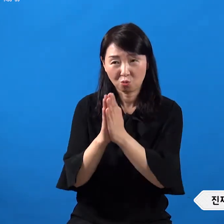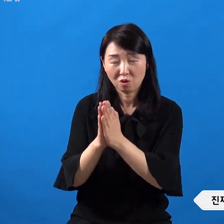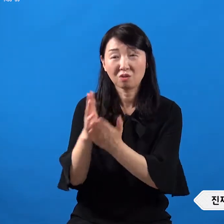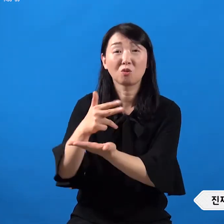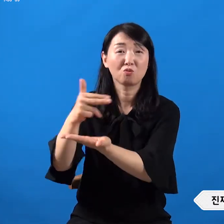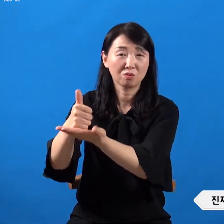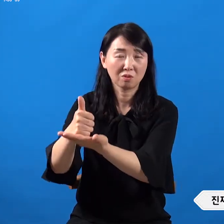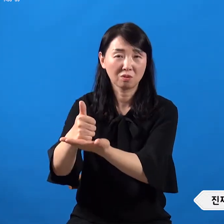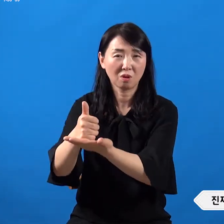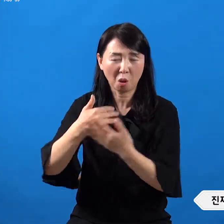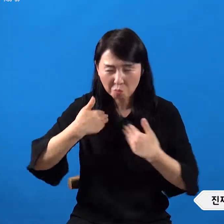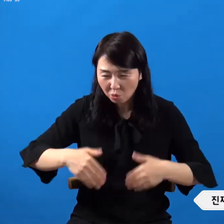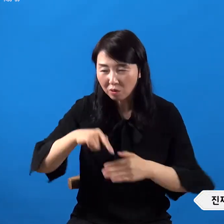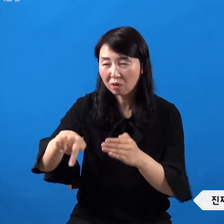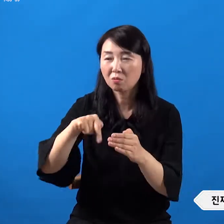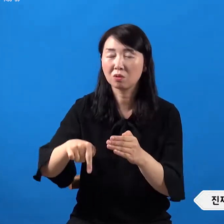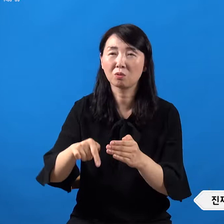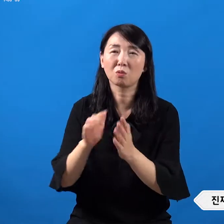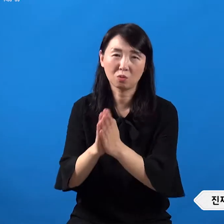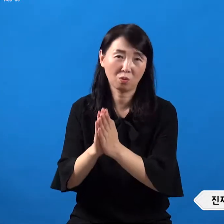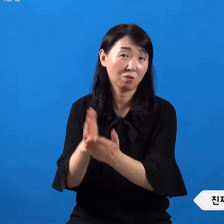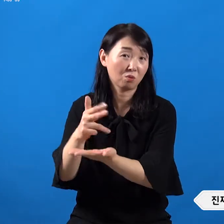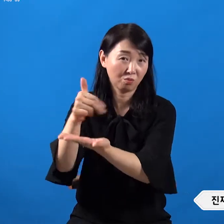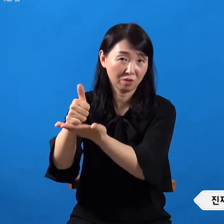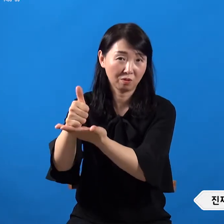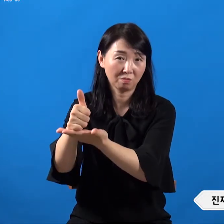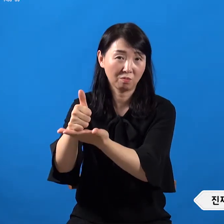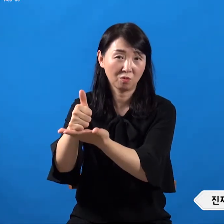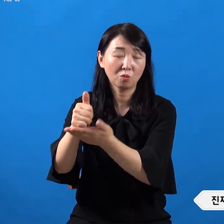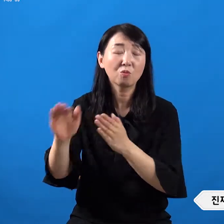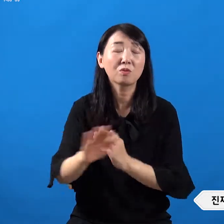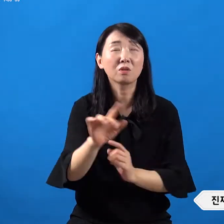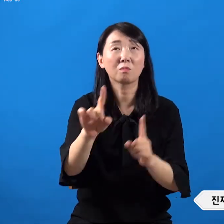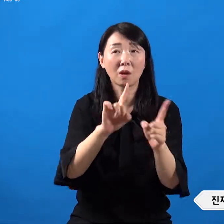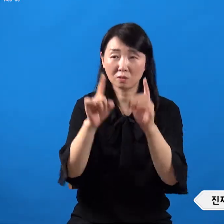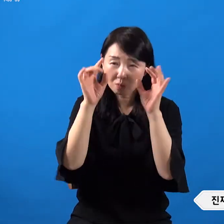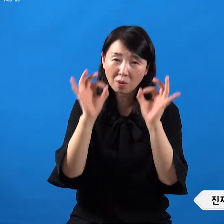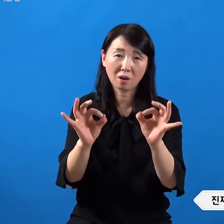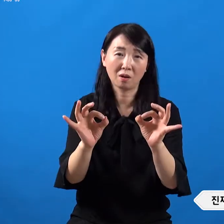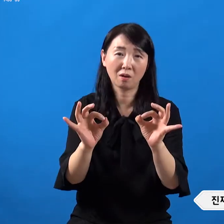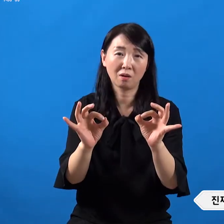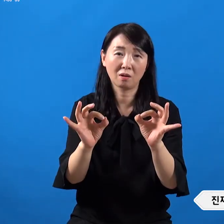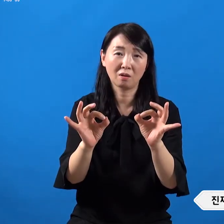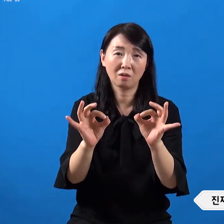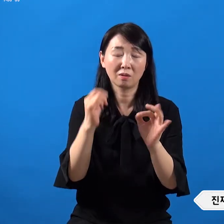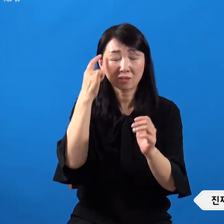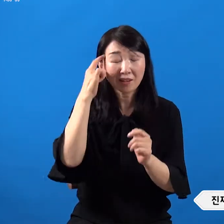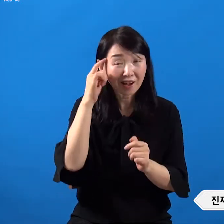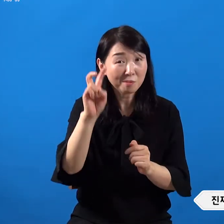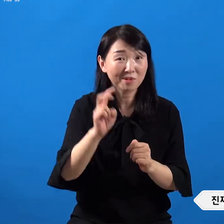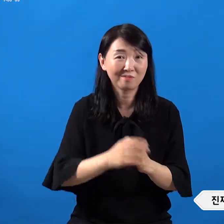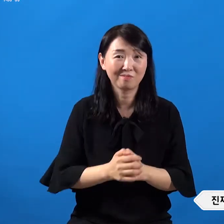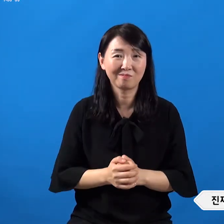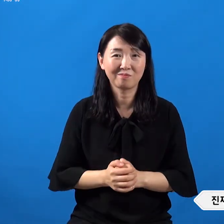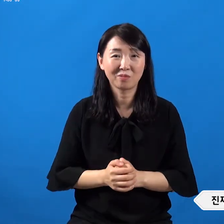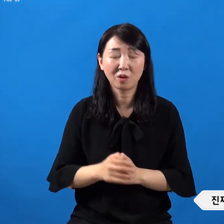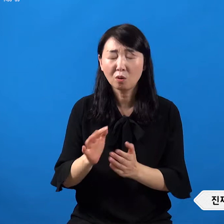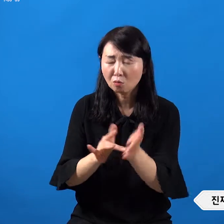기도하셨던 주님, 피곤한 가운데서도 기도하셨던 주님, 우리는 이 말씀을 보면서 이렇게 생각할지